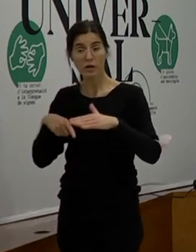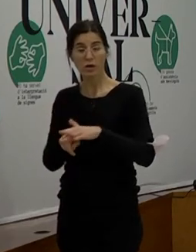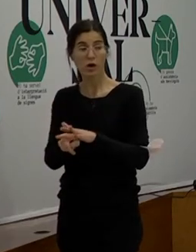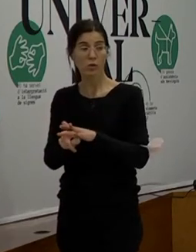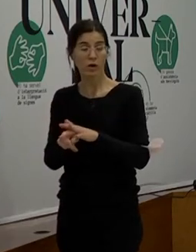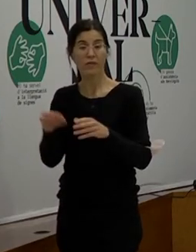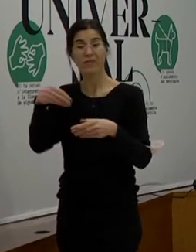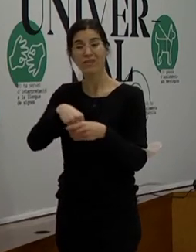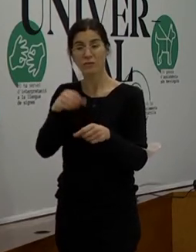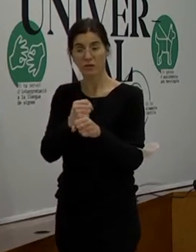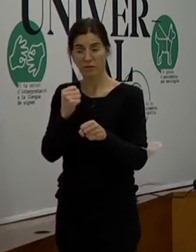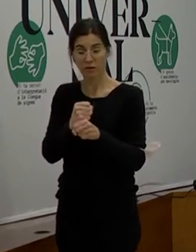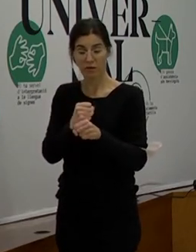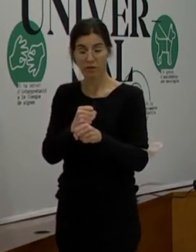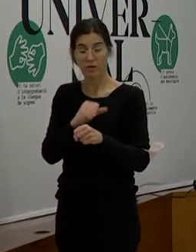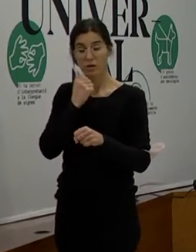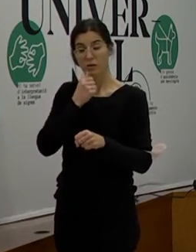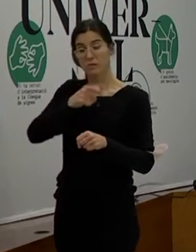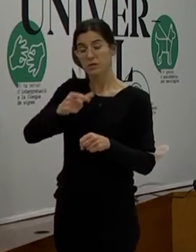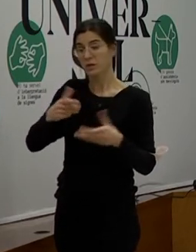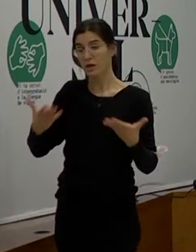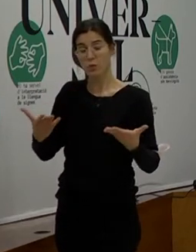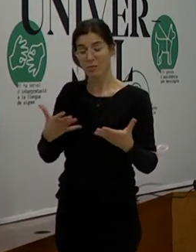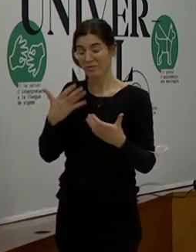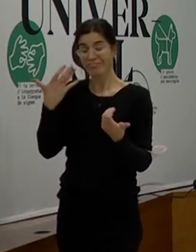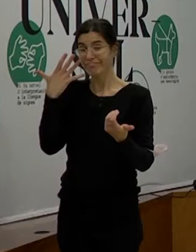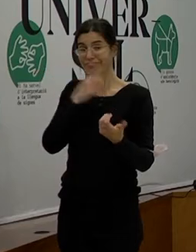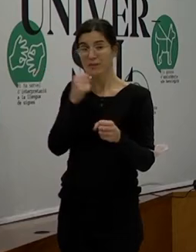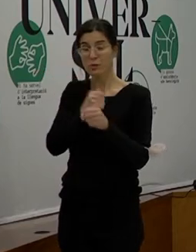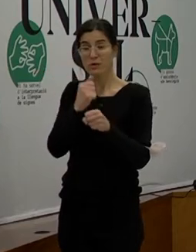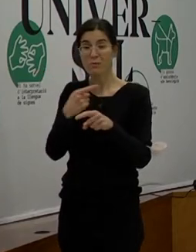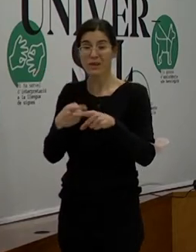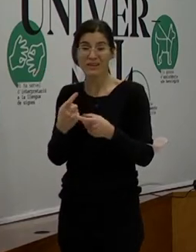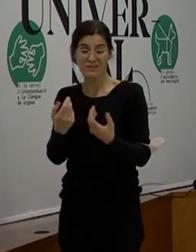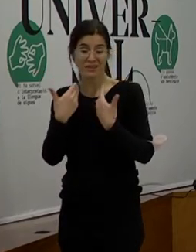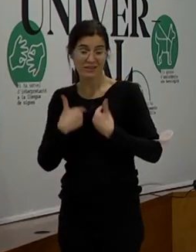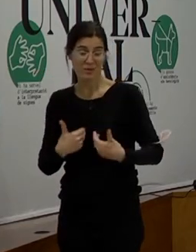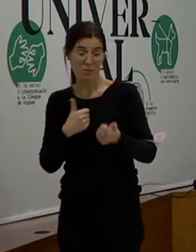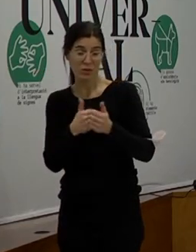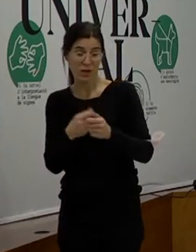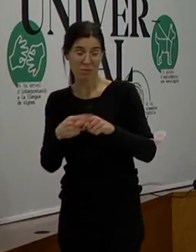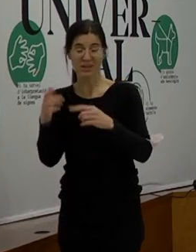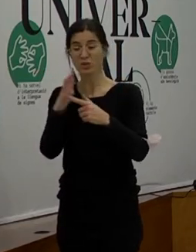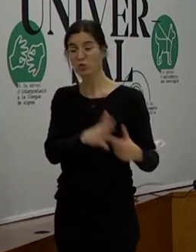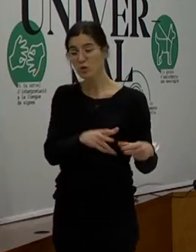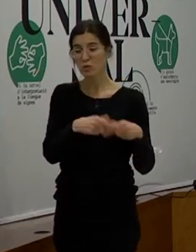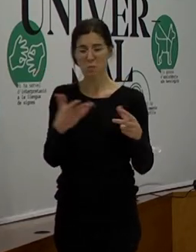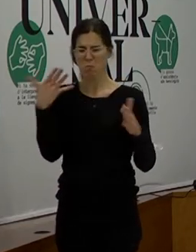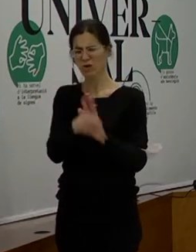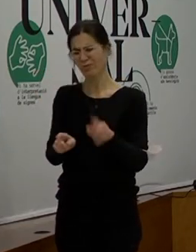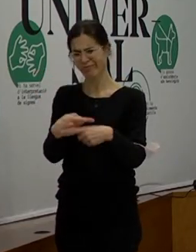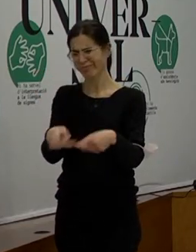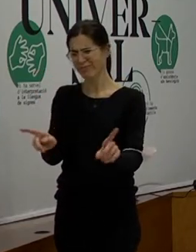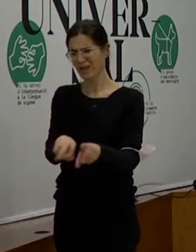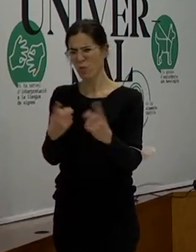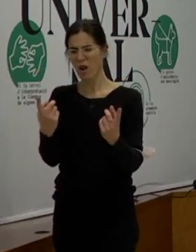a la feina persones que actualment no poden treballar perquè necessiten assistència personal, perquè estan excloses de la societat, per lo que sigui.